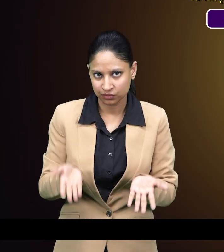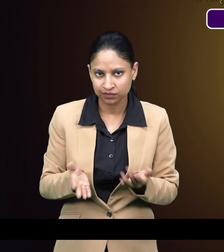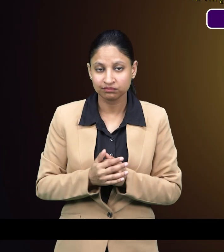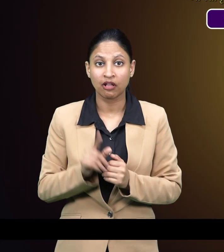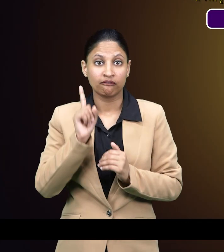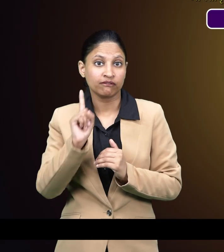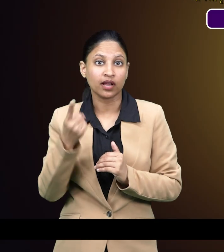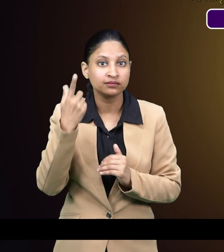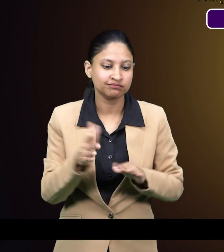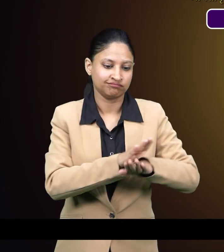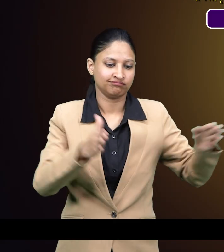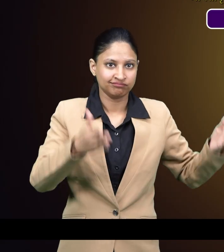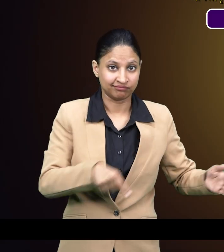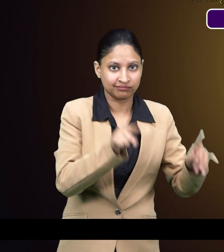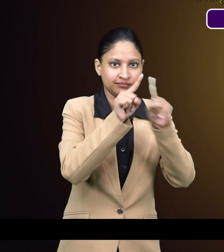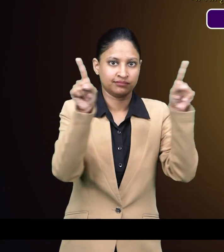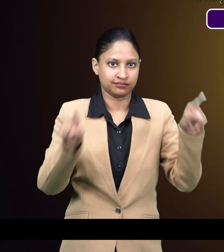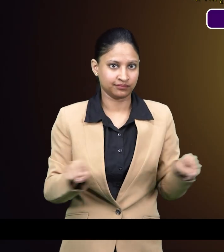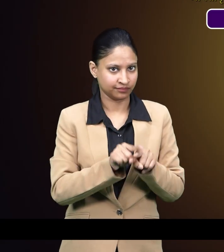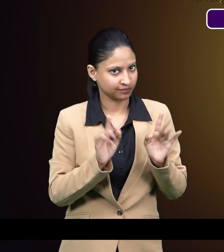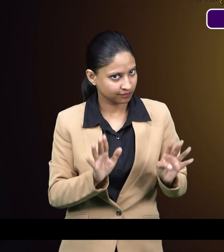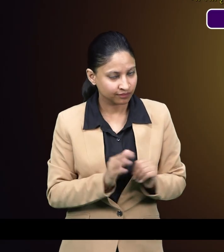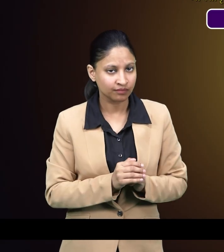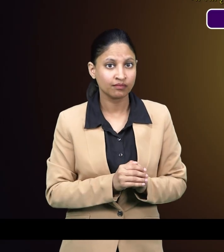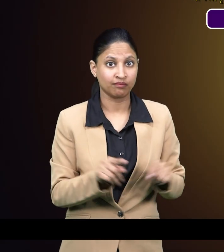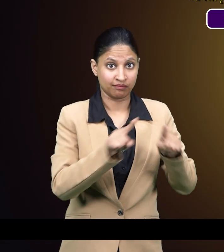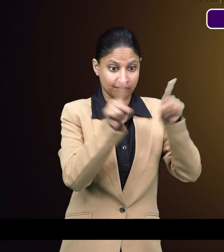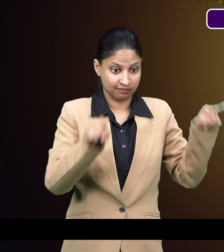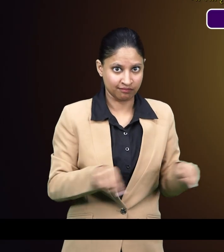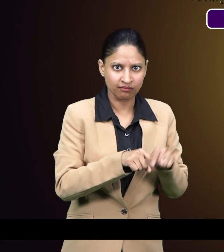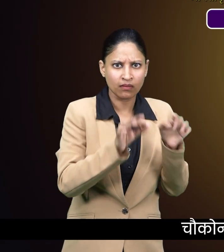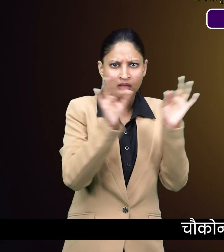सोल्युशन: टप्पा 1. चौकोन टेबल.